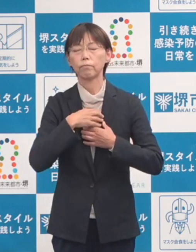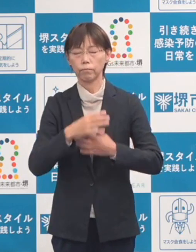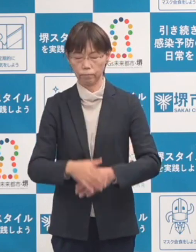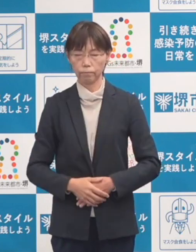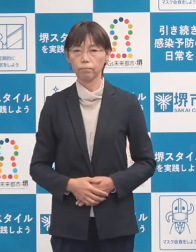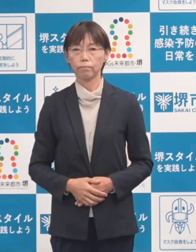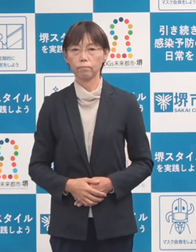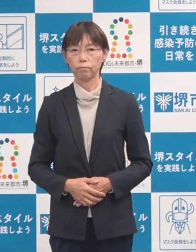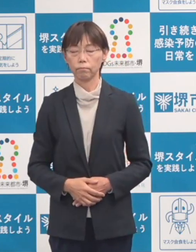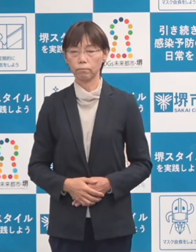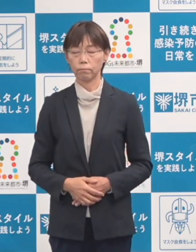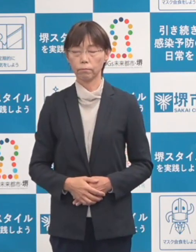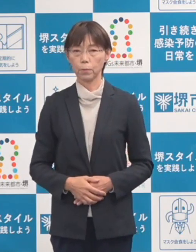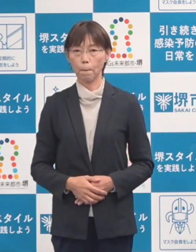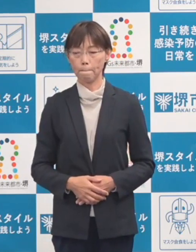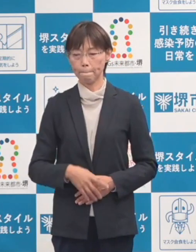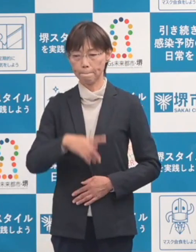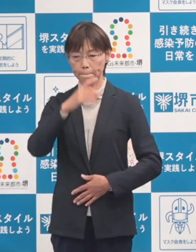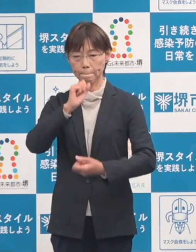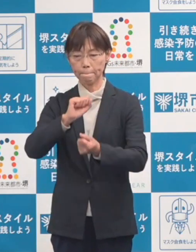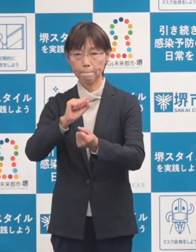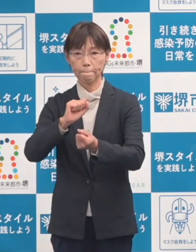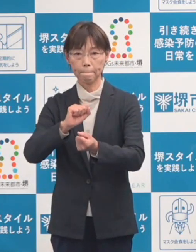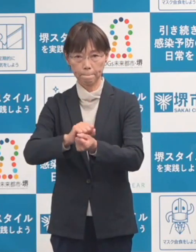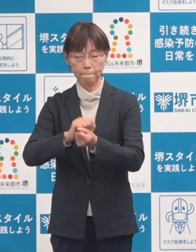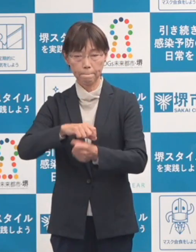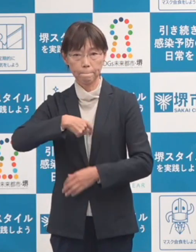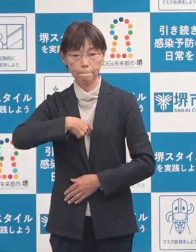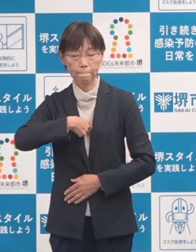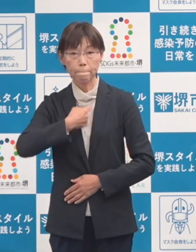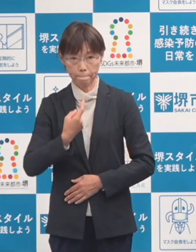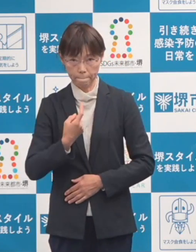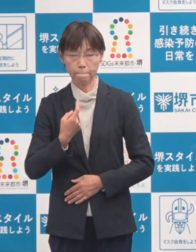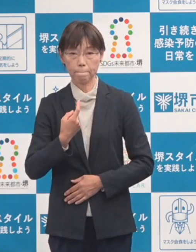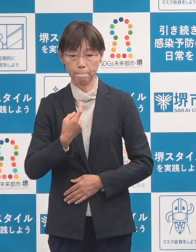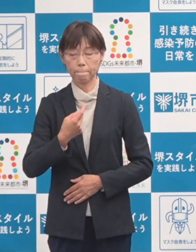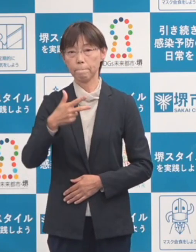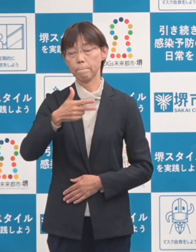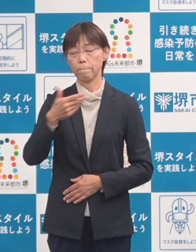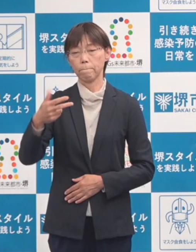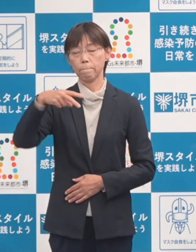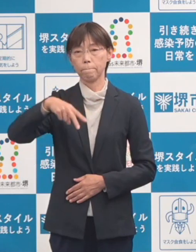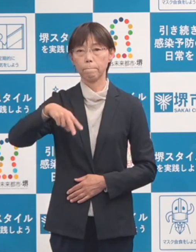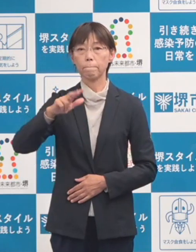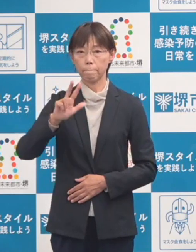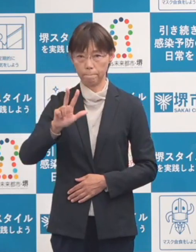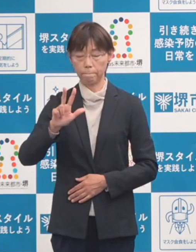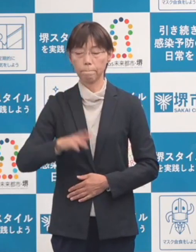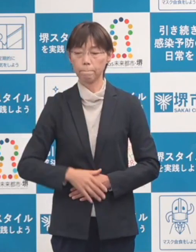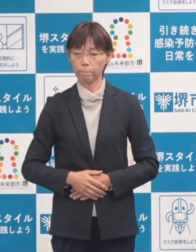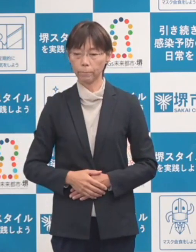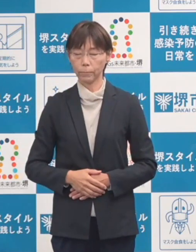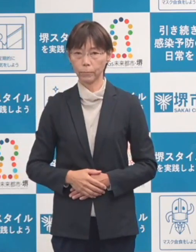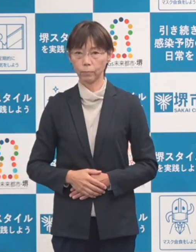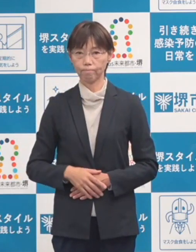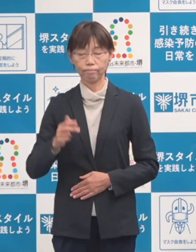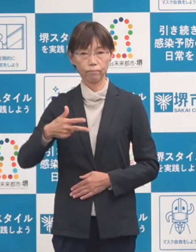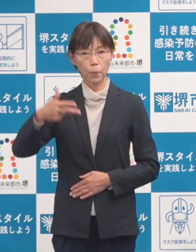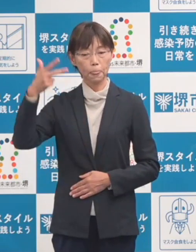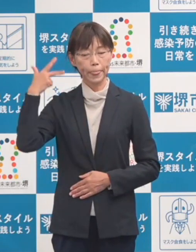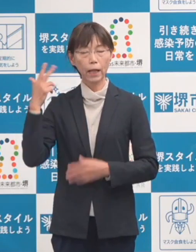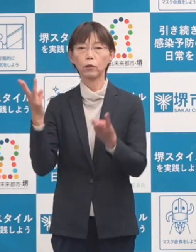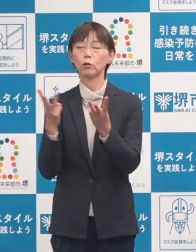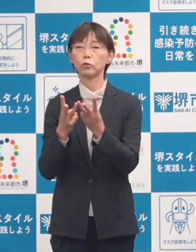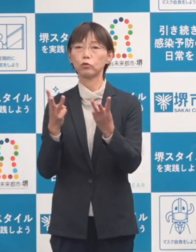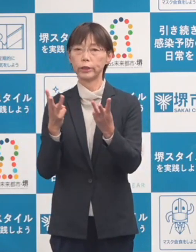はい、堺独自の指標としてお伝えしている堺シグナルモニタリングについて、こちら先週の数字とほ